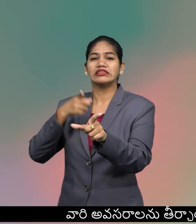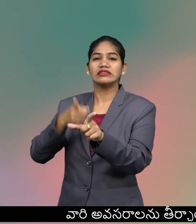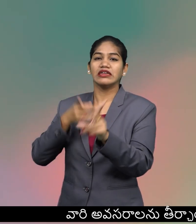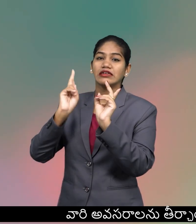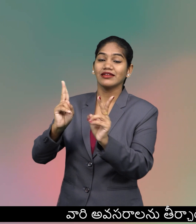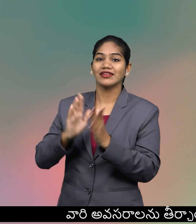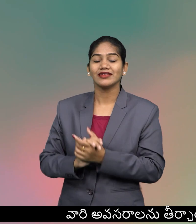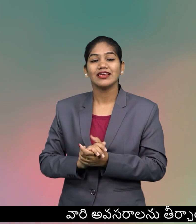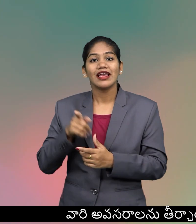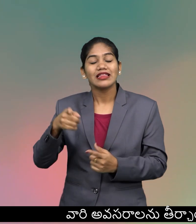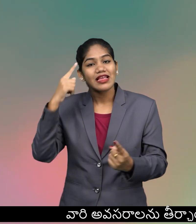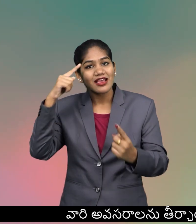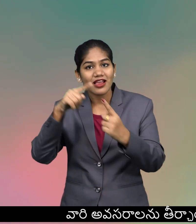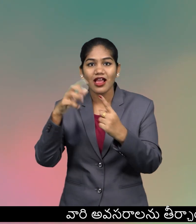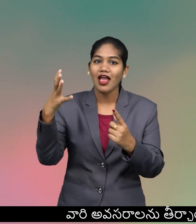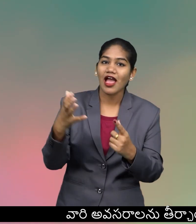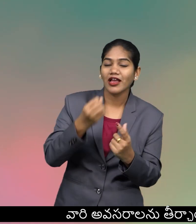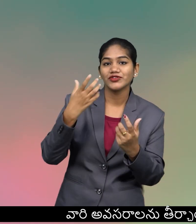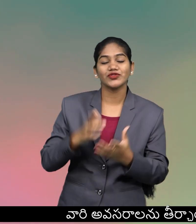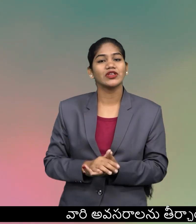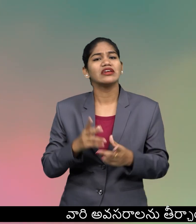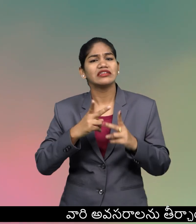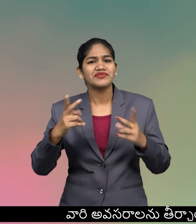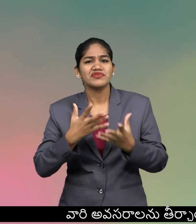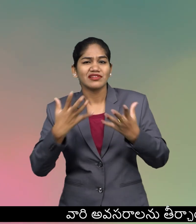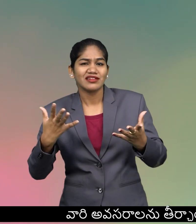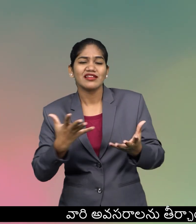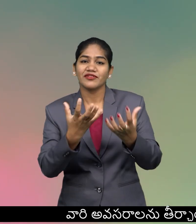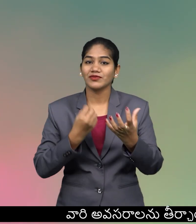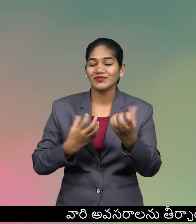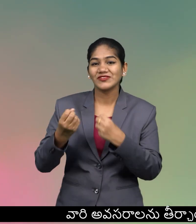వారి అవసరాలను తీర్చారు మరియు వాటిని సంరక్షించారు.